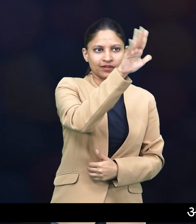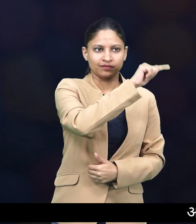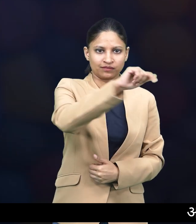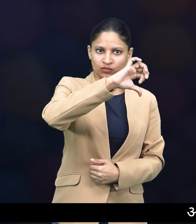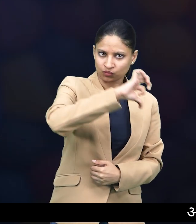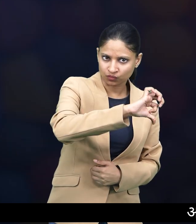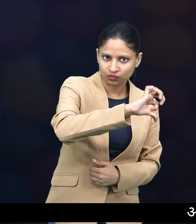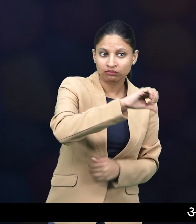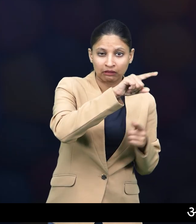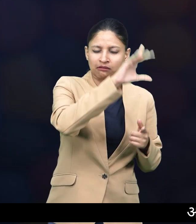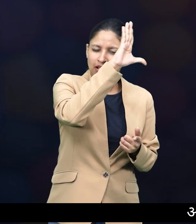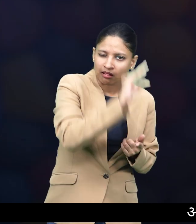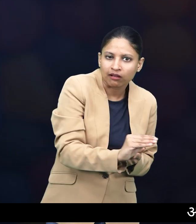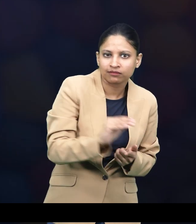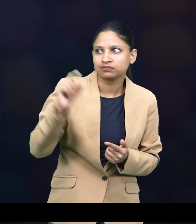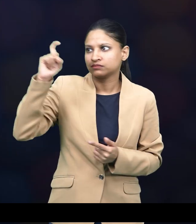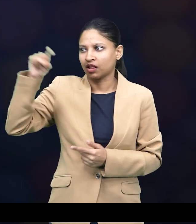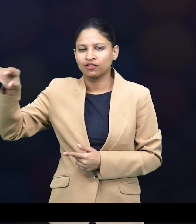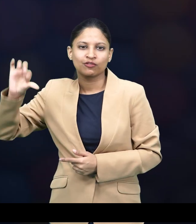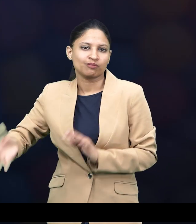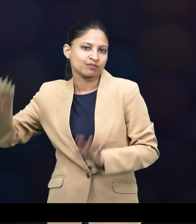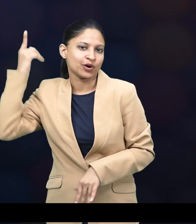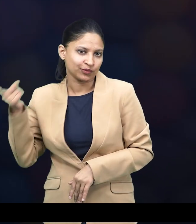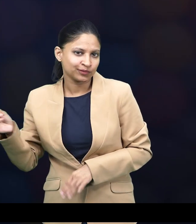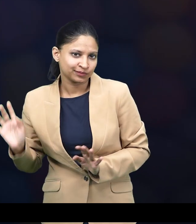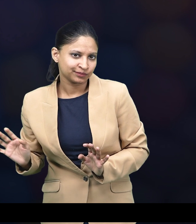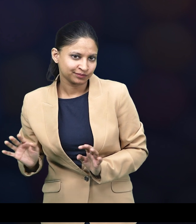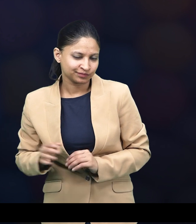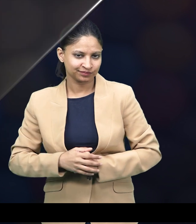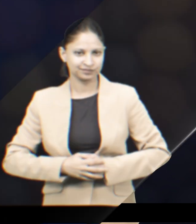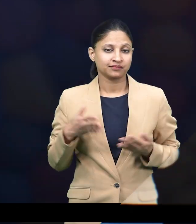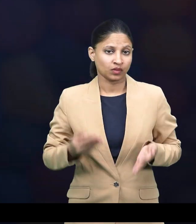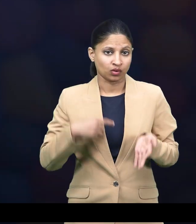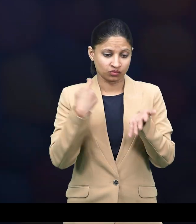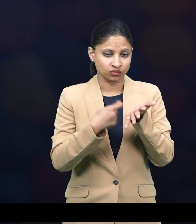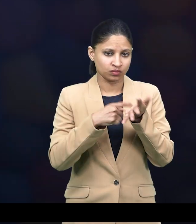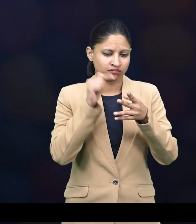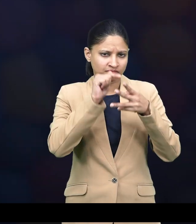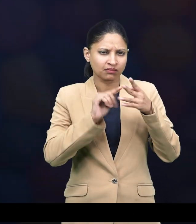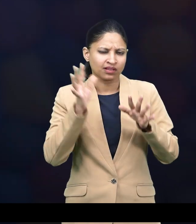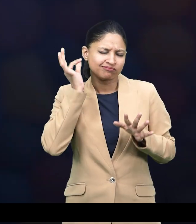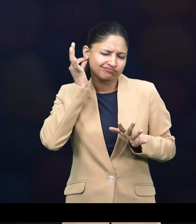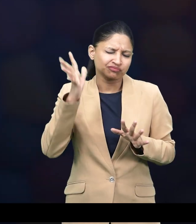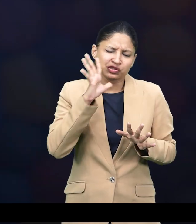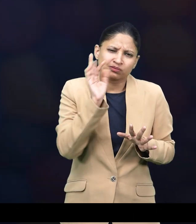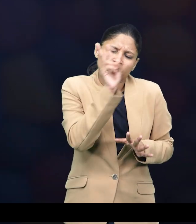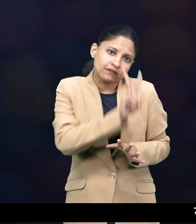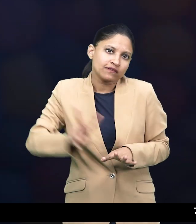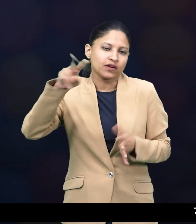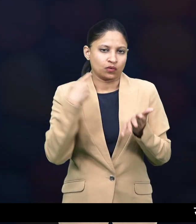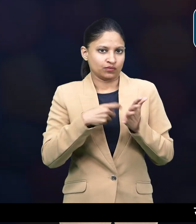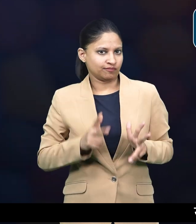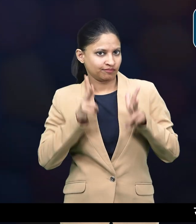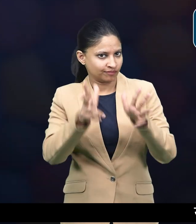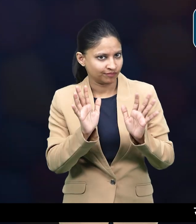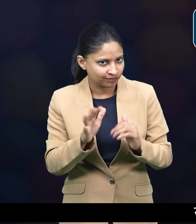अब अंशों की तुलना करें। 5 7 से छोटा है। यह स्वर्ण सिद्धांत है।